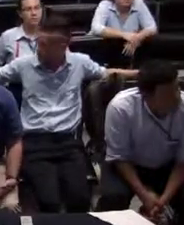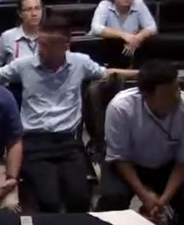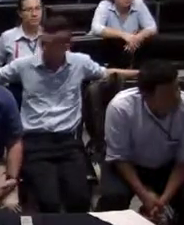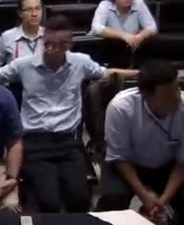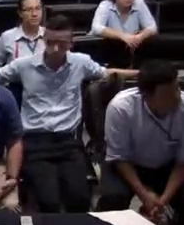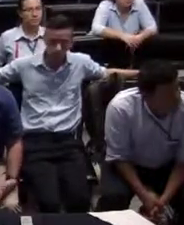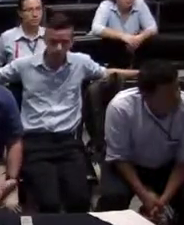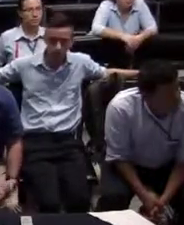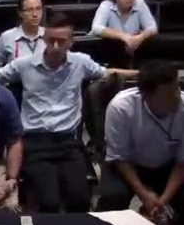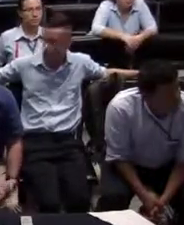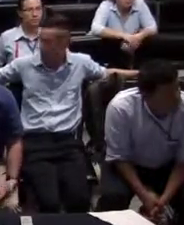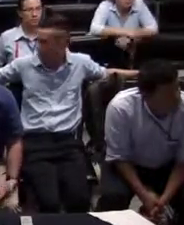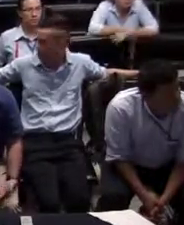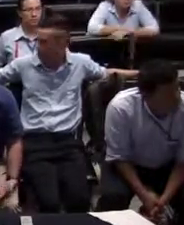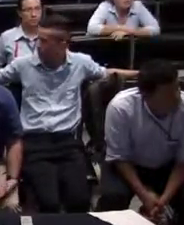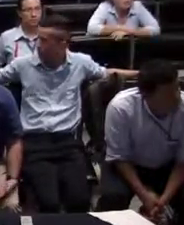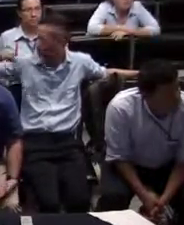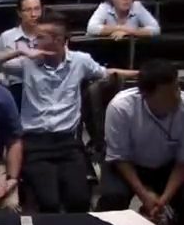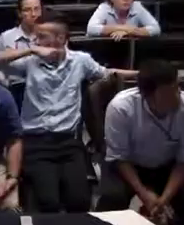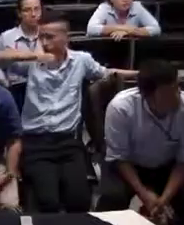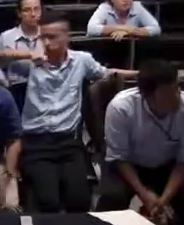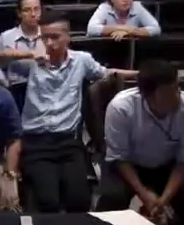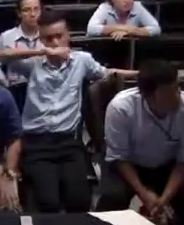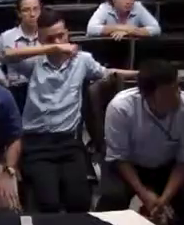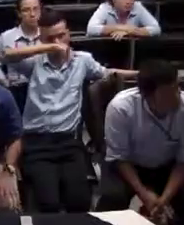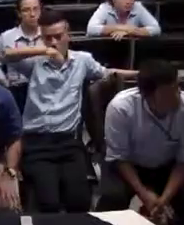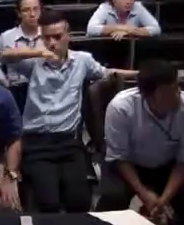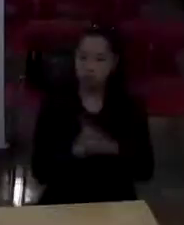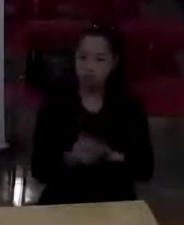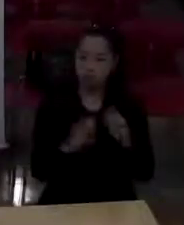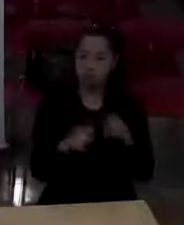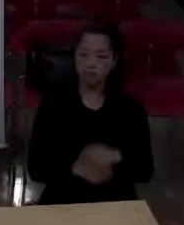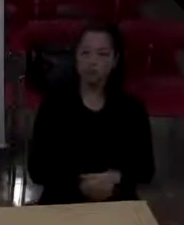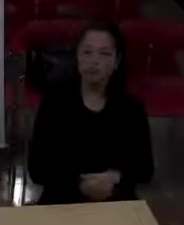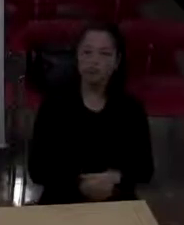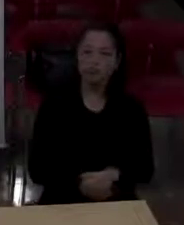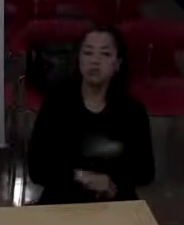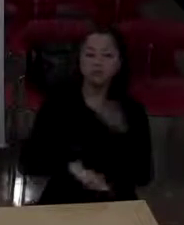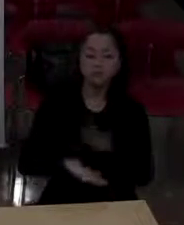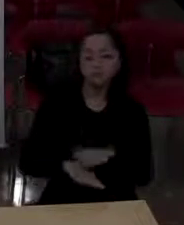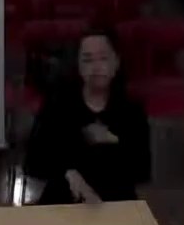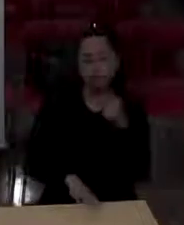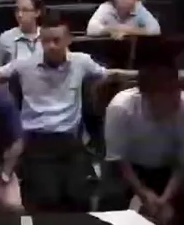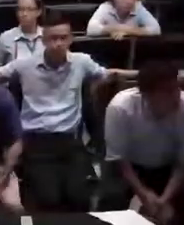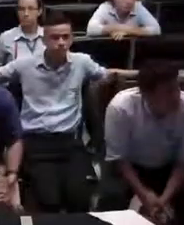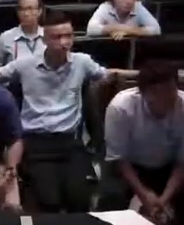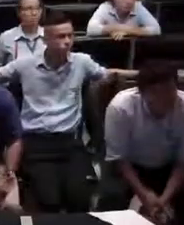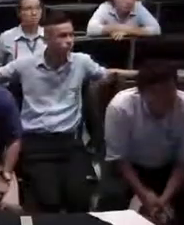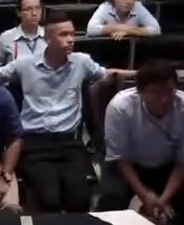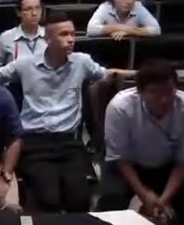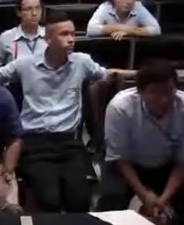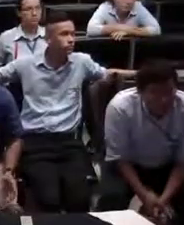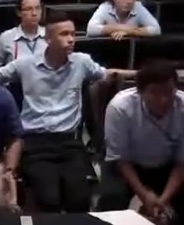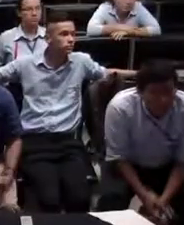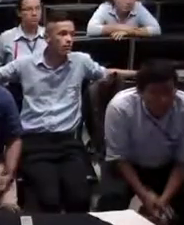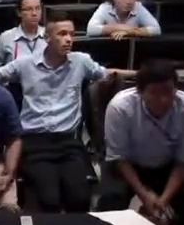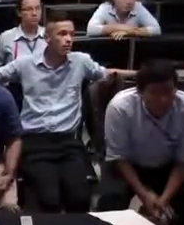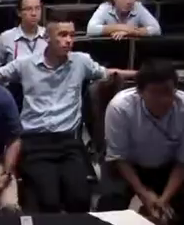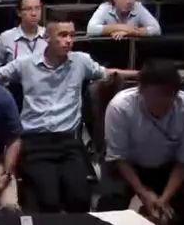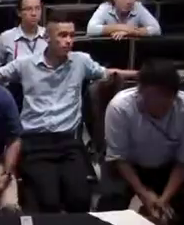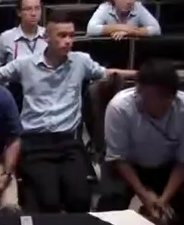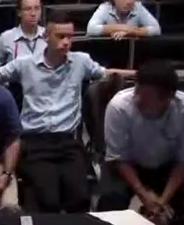como tal. Esa es una solicitud que hemos venido haciendo y que la hacemos muy respetuosamente. Y que el INSOR, por favor, tome nota para